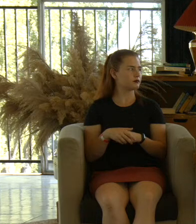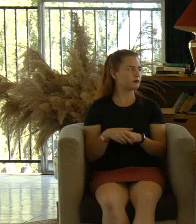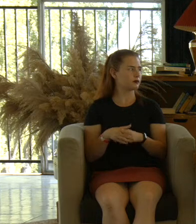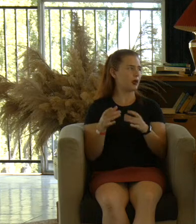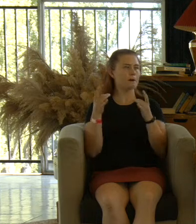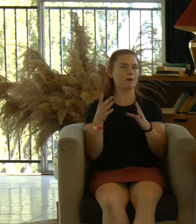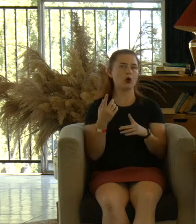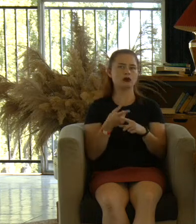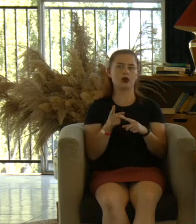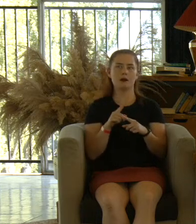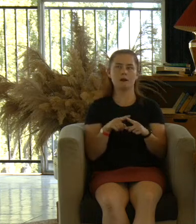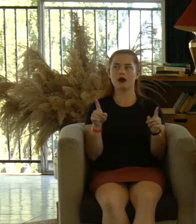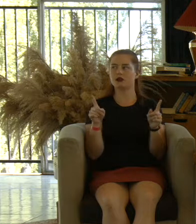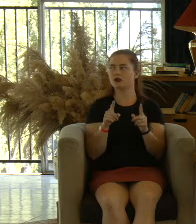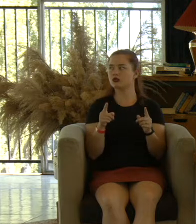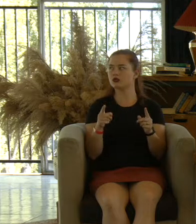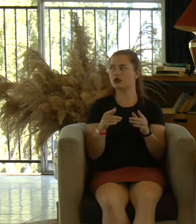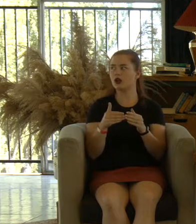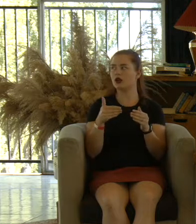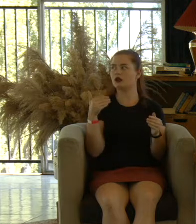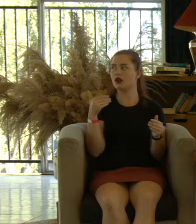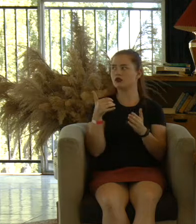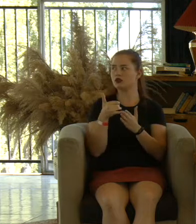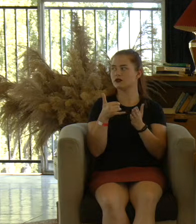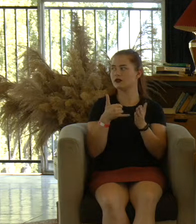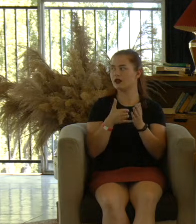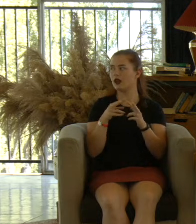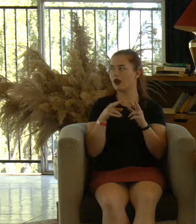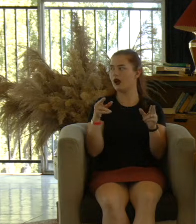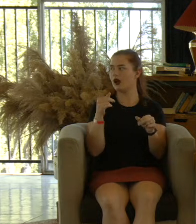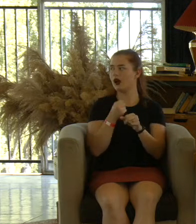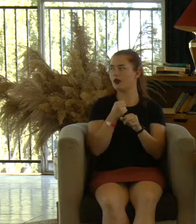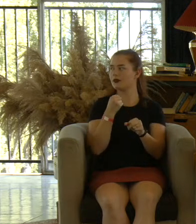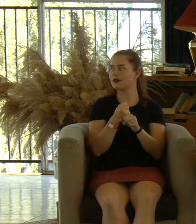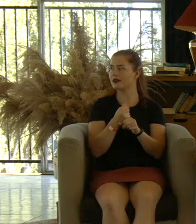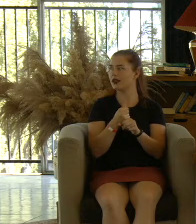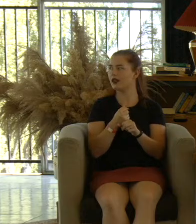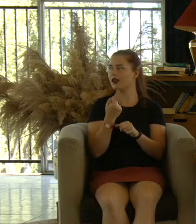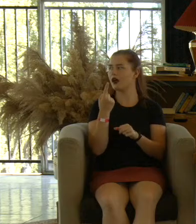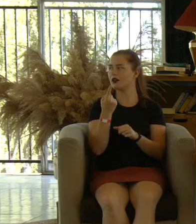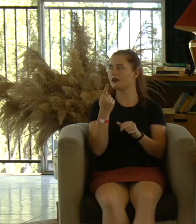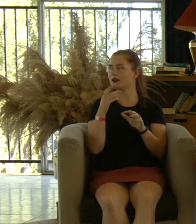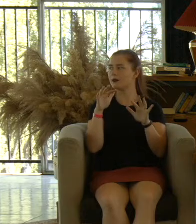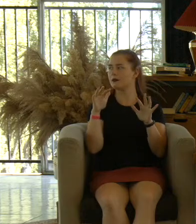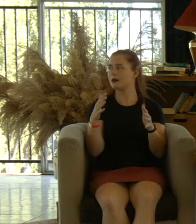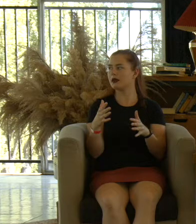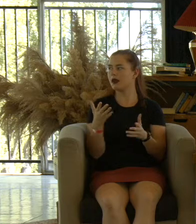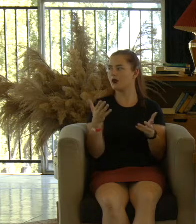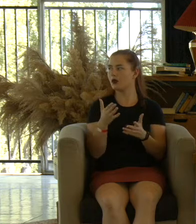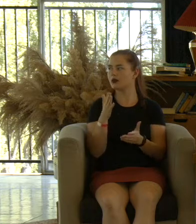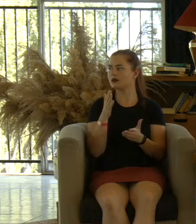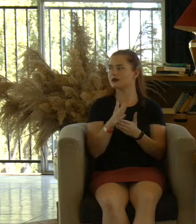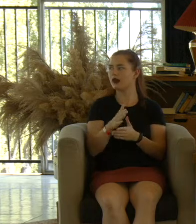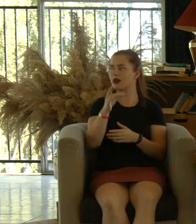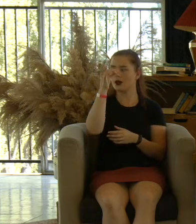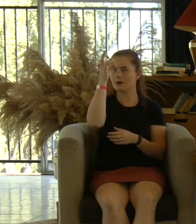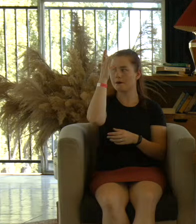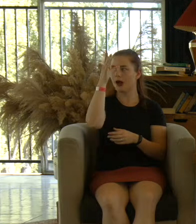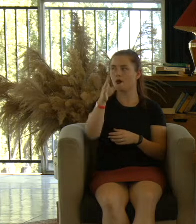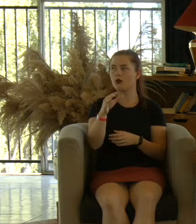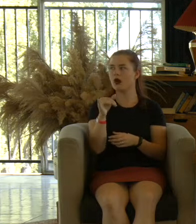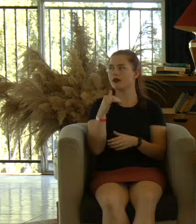Просто потому, что раньше вина тоже такие делали. Просто в какой-то момент стали популярным быть другие вина. Более того,